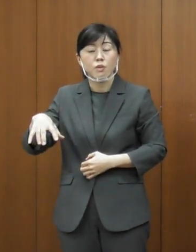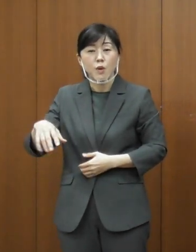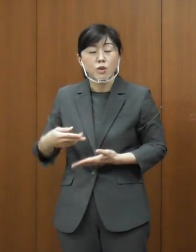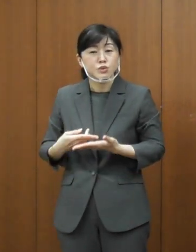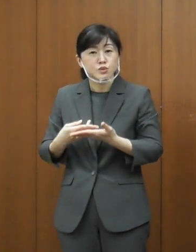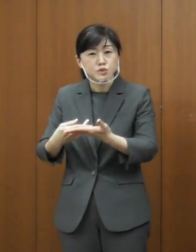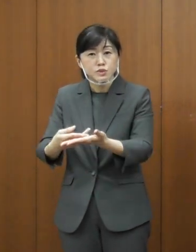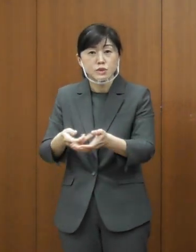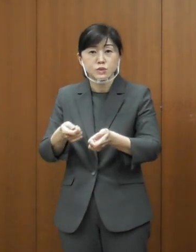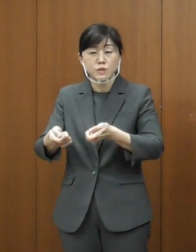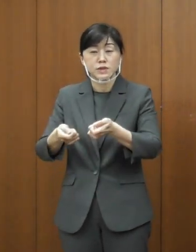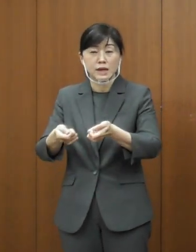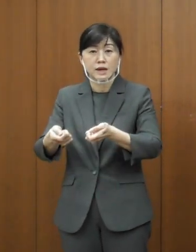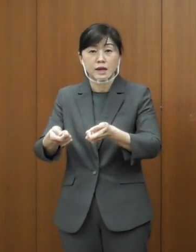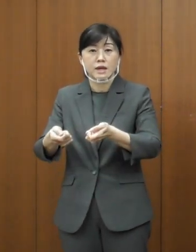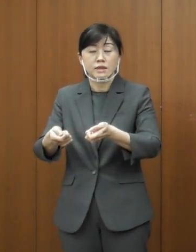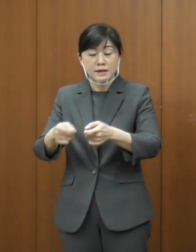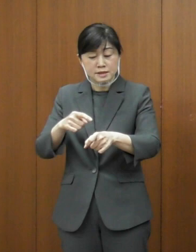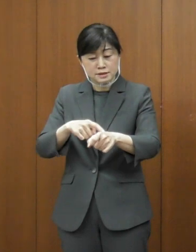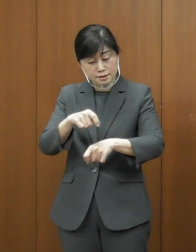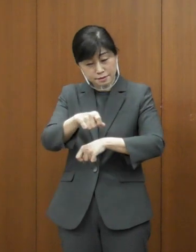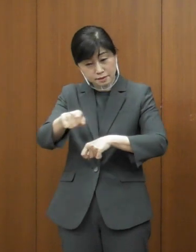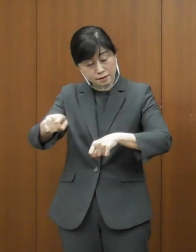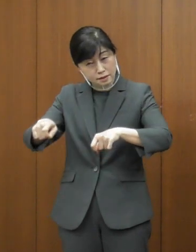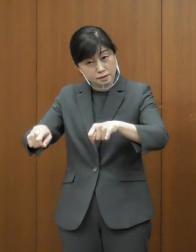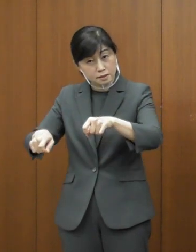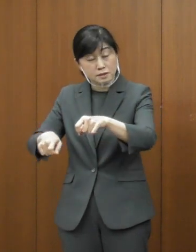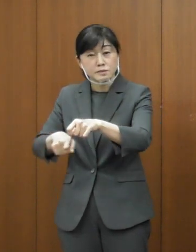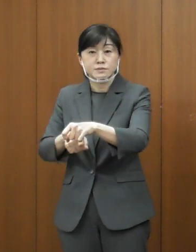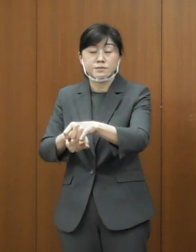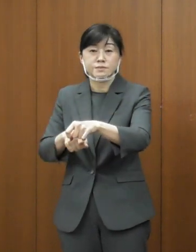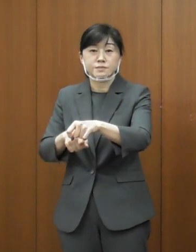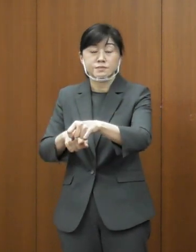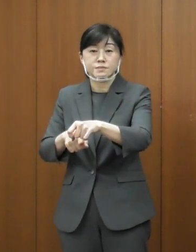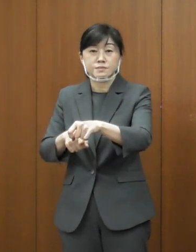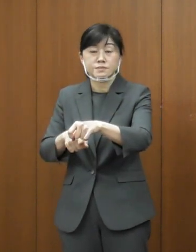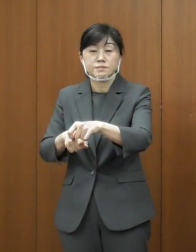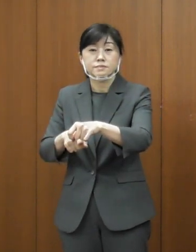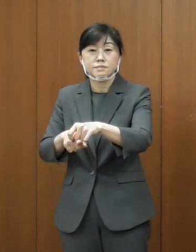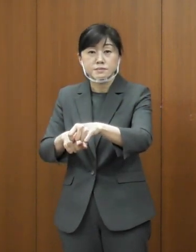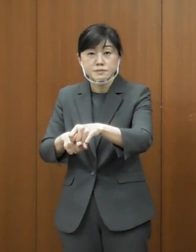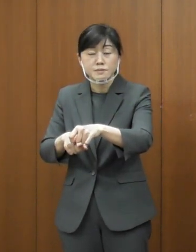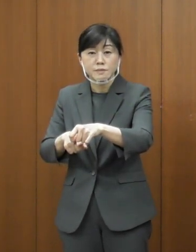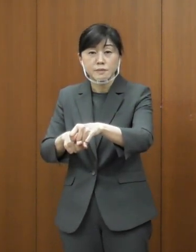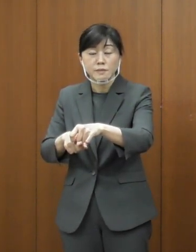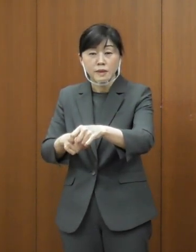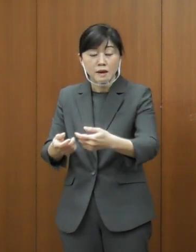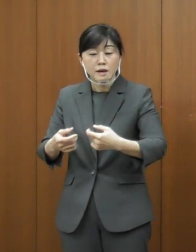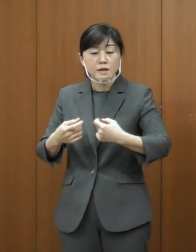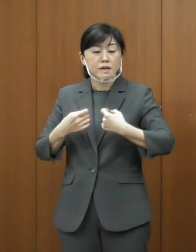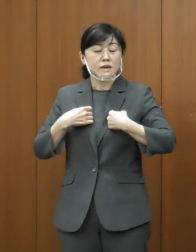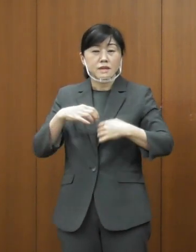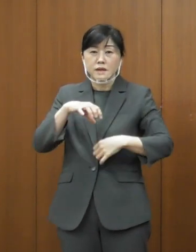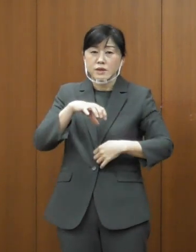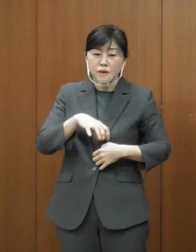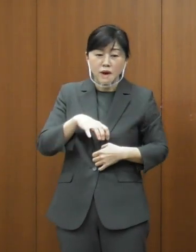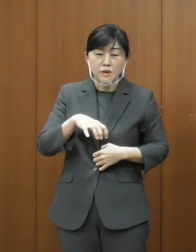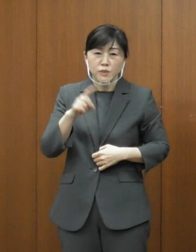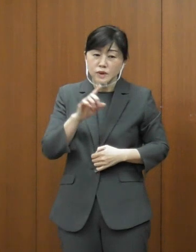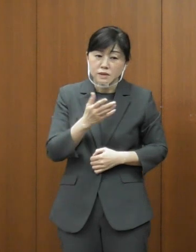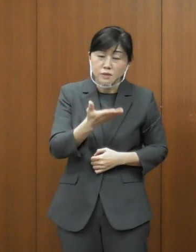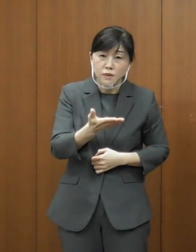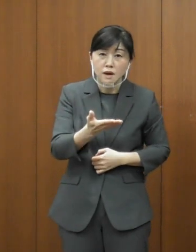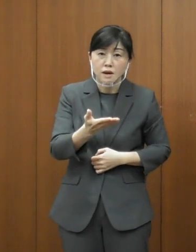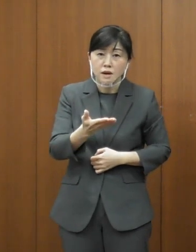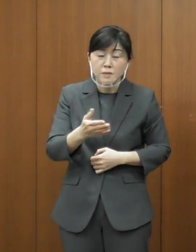調整に多くの時間を割いて、どんな感染経路だったのかということを調べる疫学調査